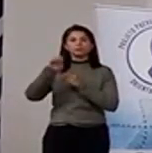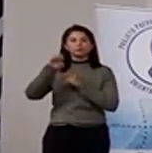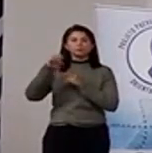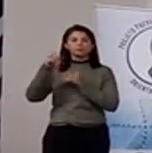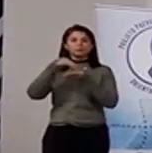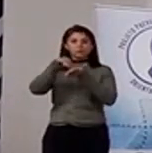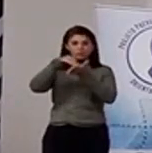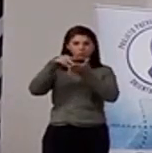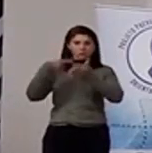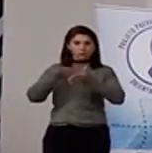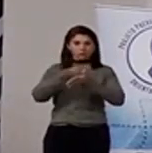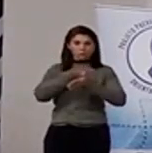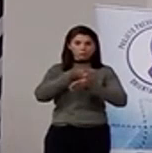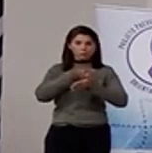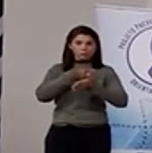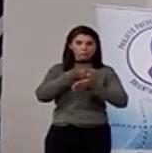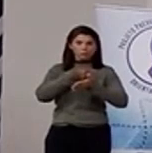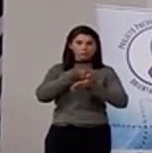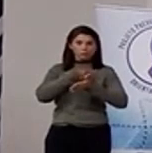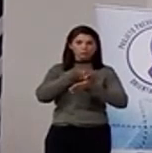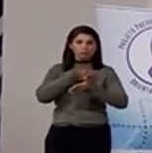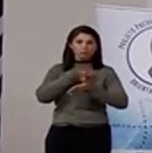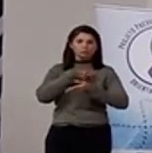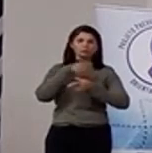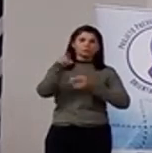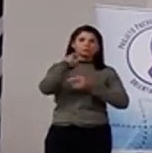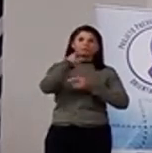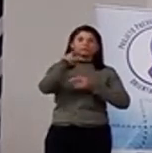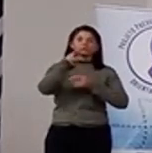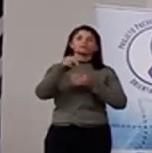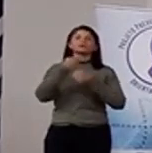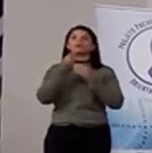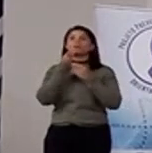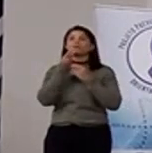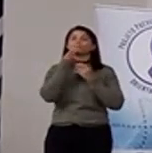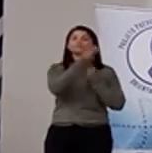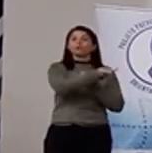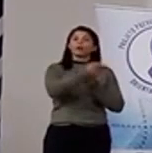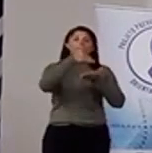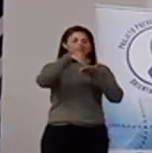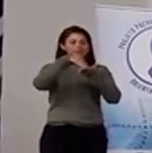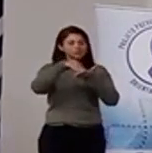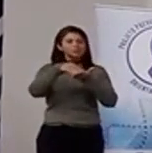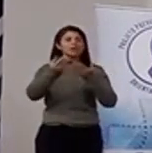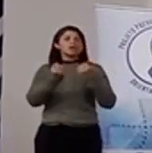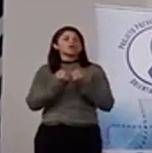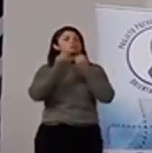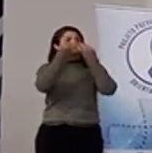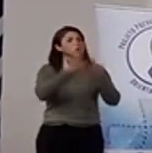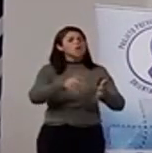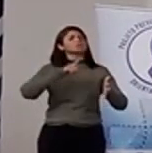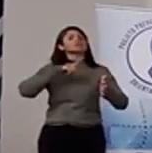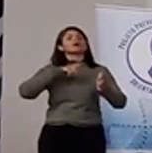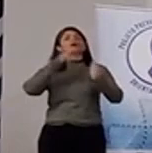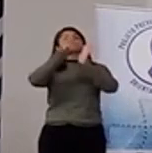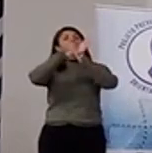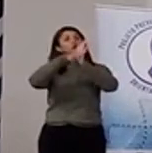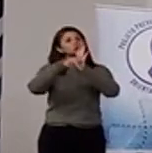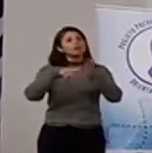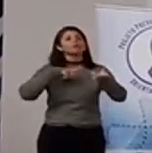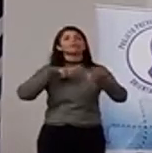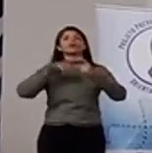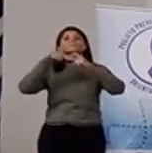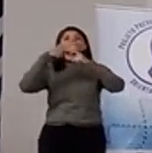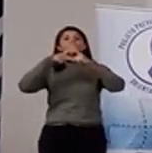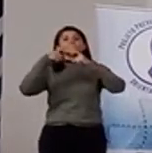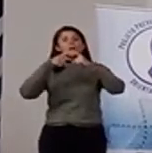gente que passou para a Secretaria de Saúde que havia esse projeto do Dr. Charles com o Ministério da